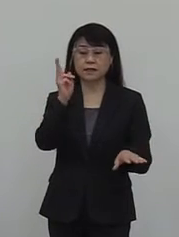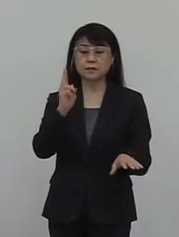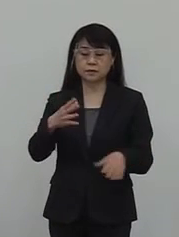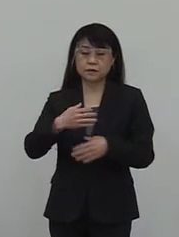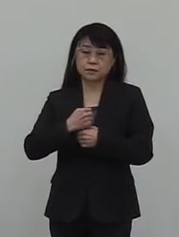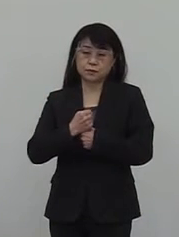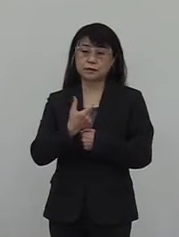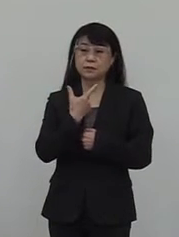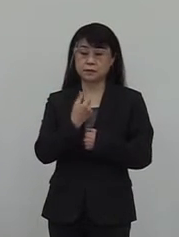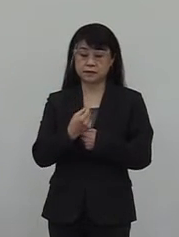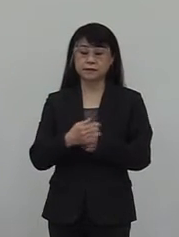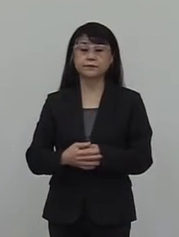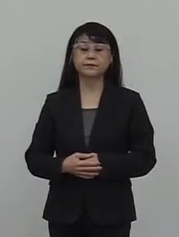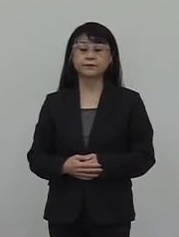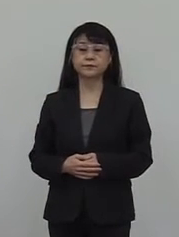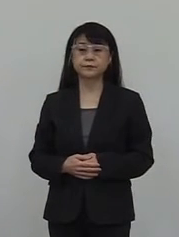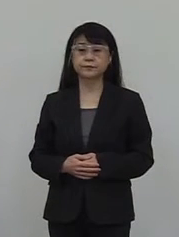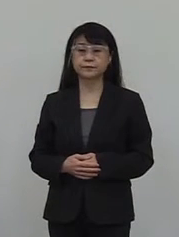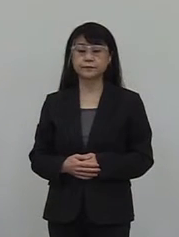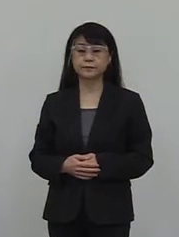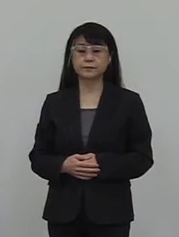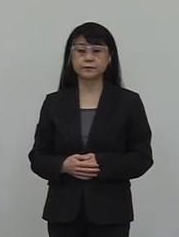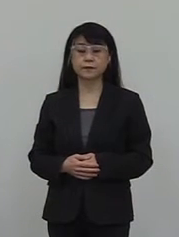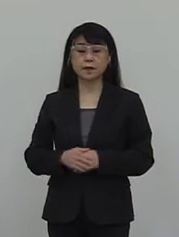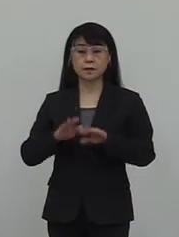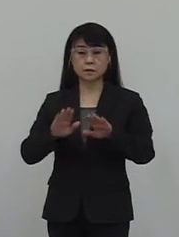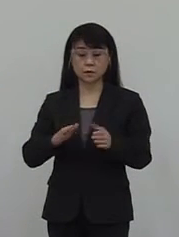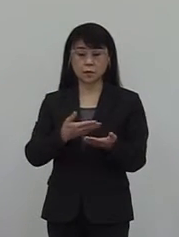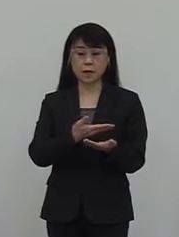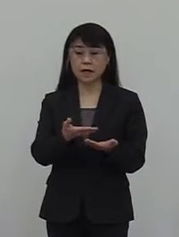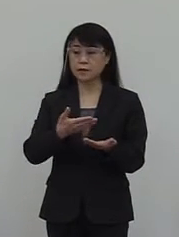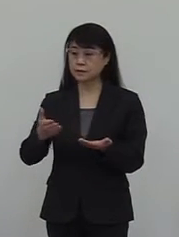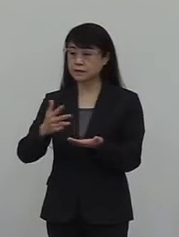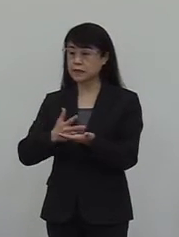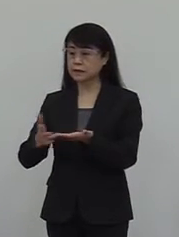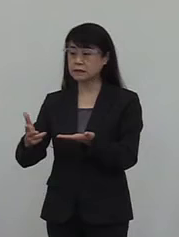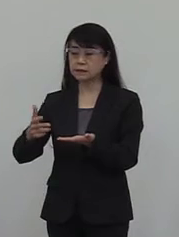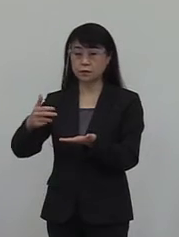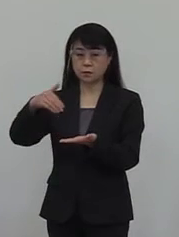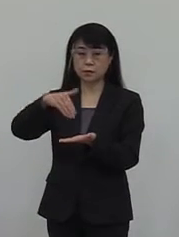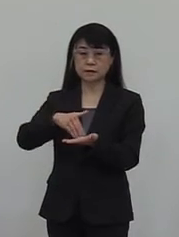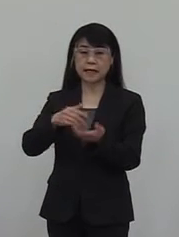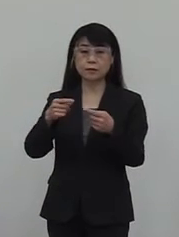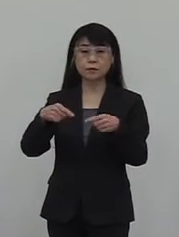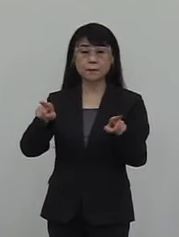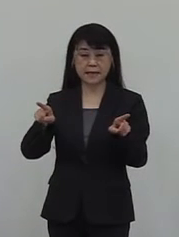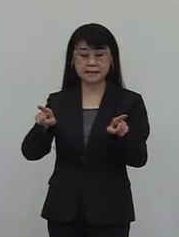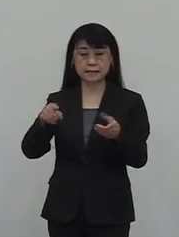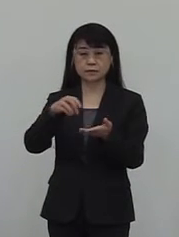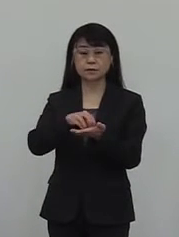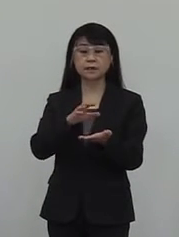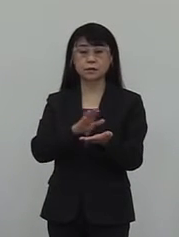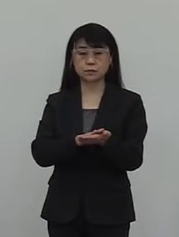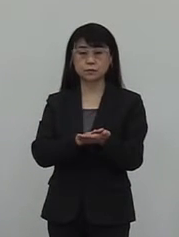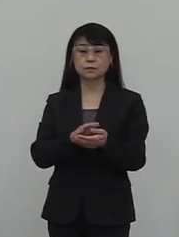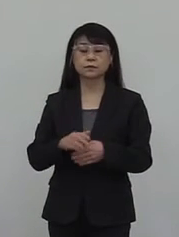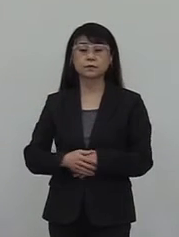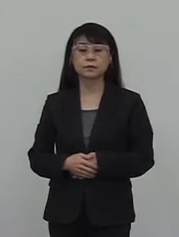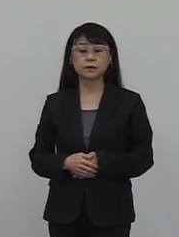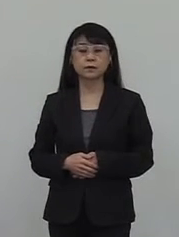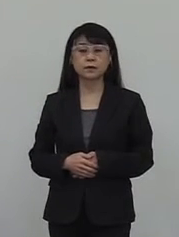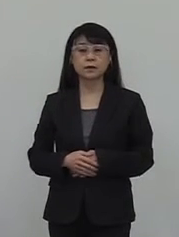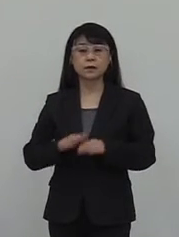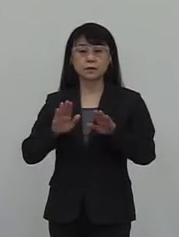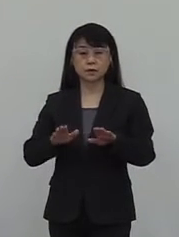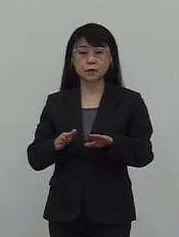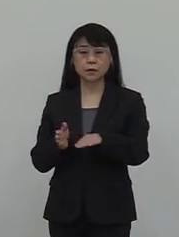意いただきたいと思います。それから本日配布しました資料の最後のページにございますけれども、本